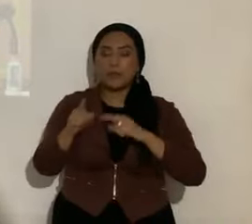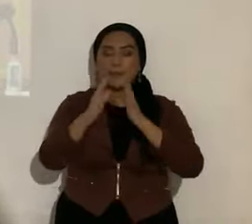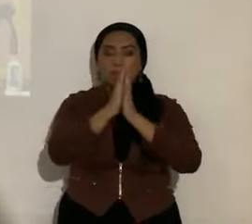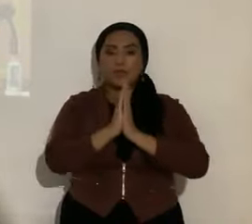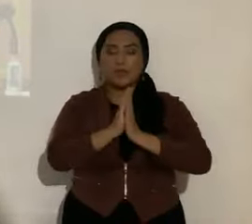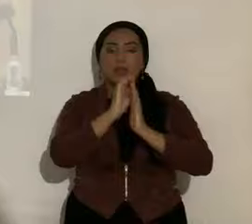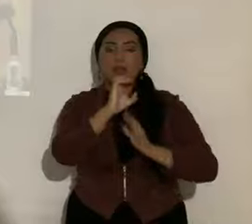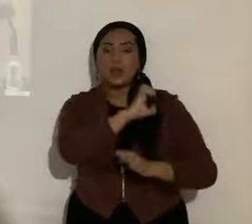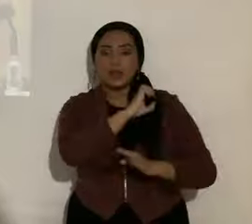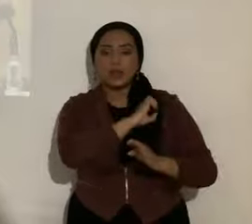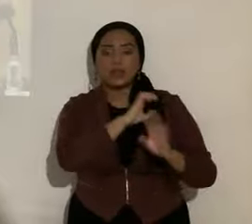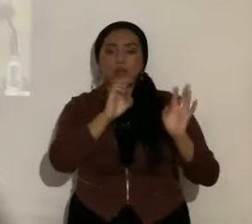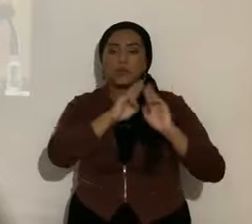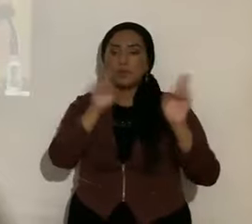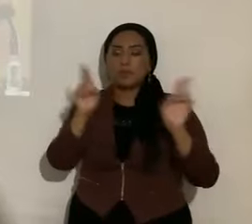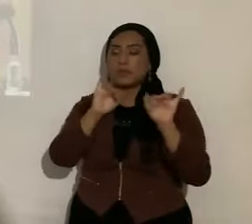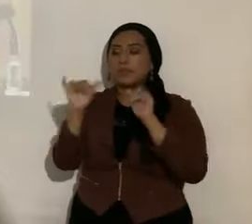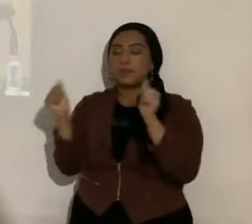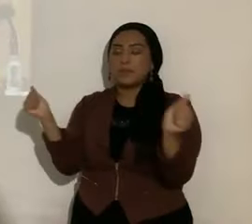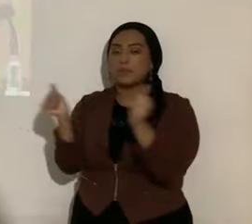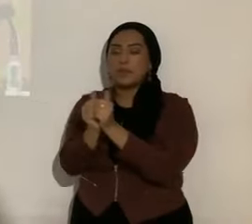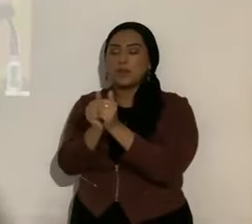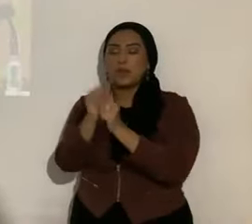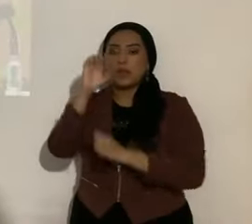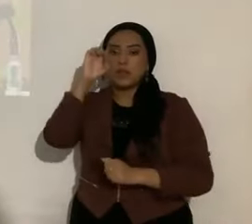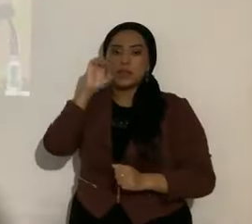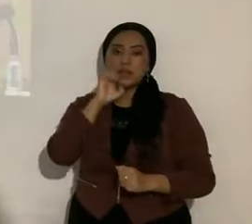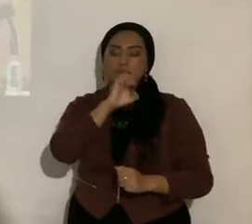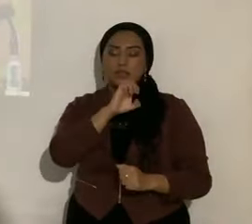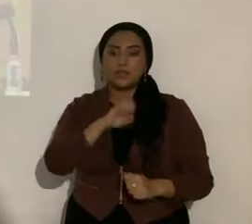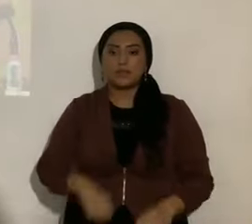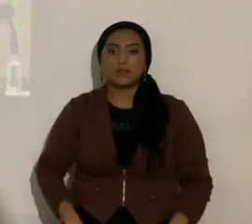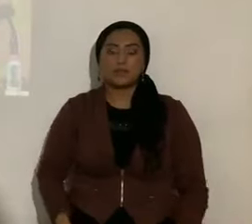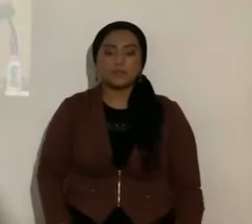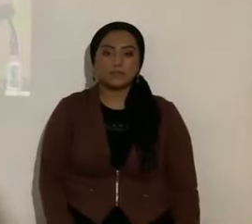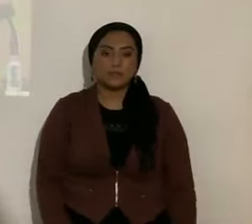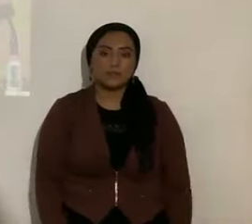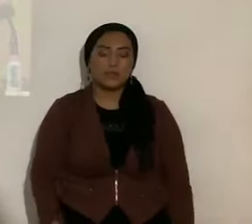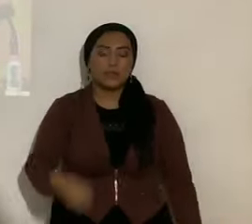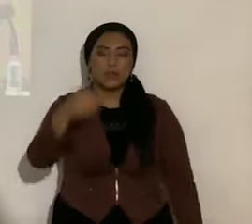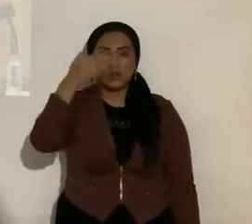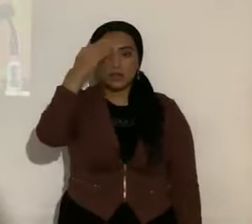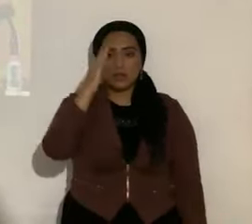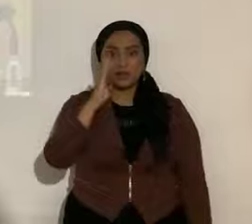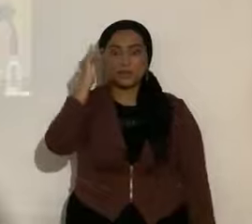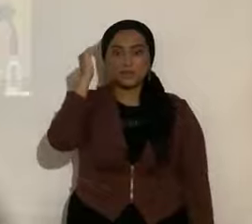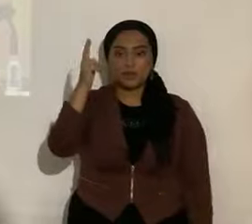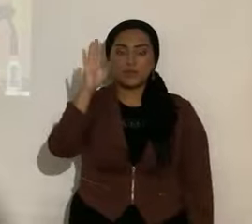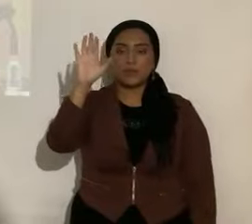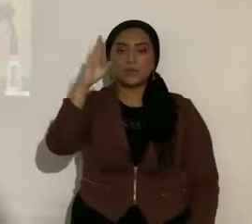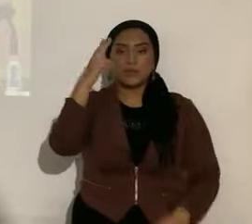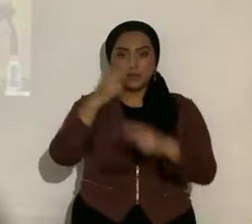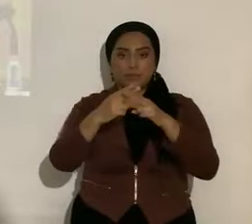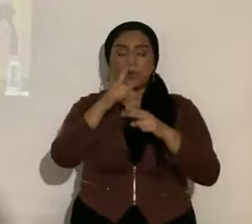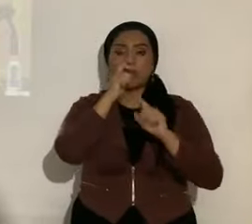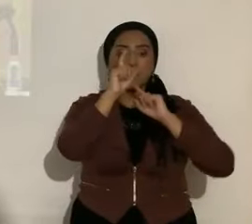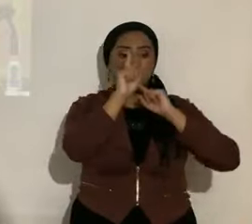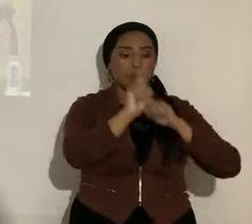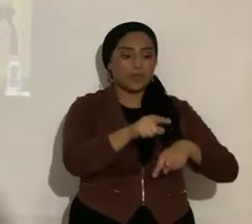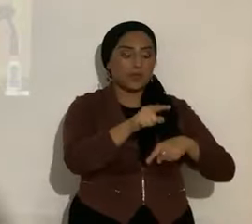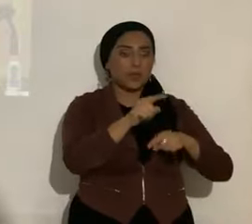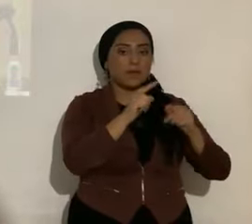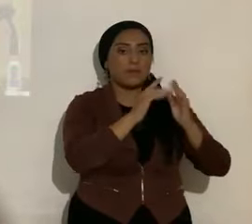Elías ya estaba también con Eliseo. Fíjense muy bien, el Elohim, Yahweh, su nombre, que contestó las